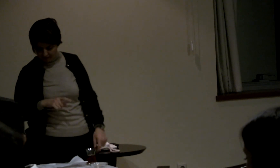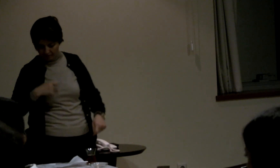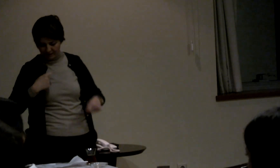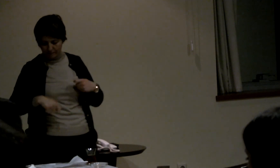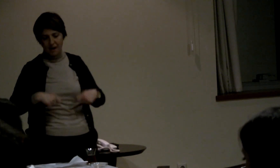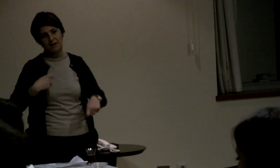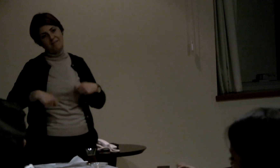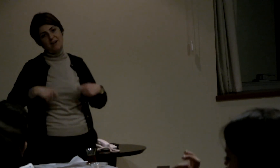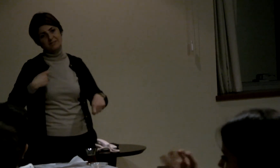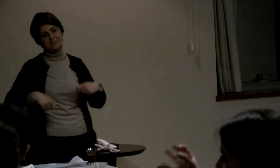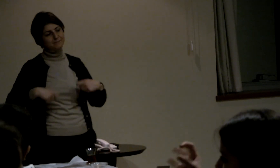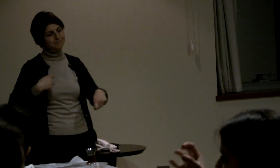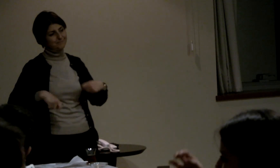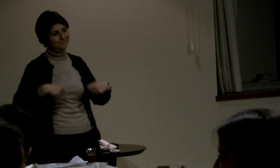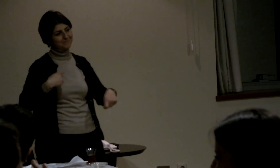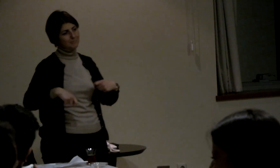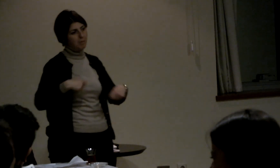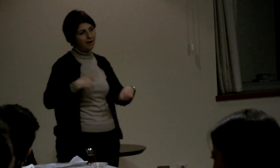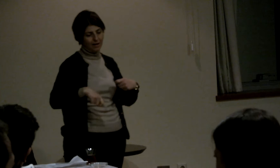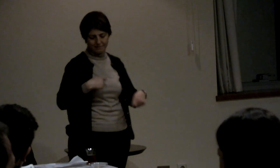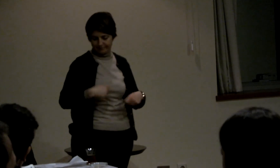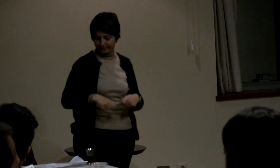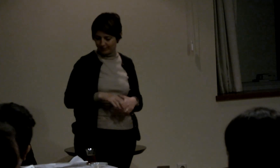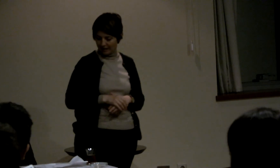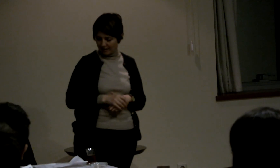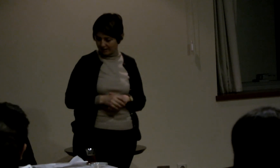bir de banka vardı, banka.